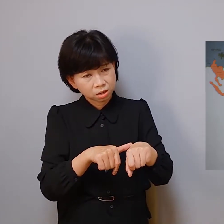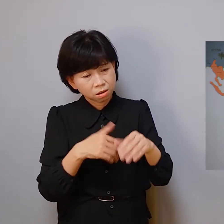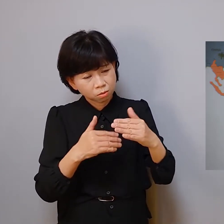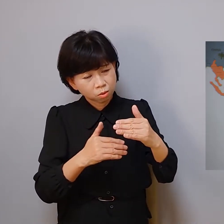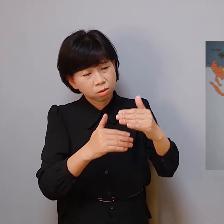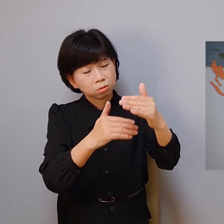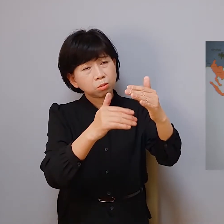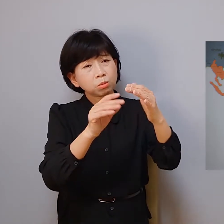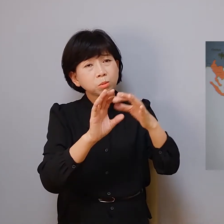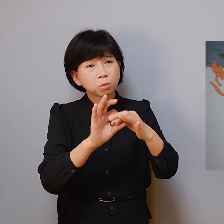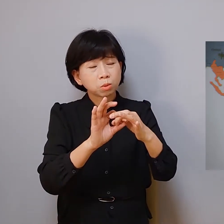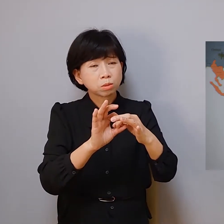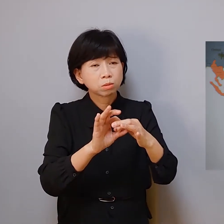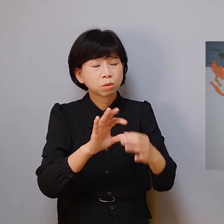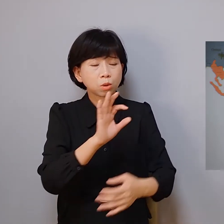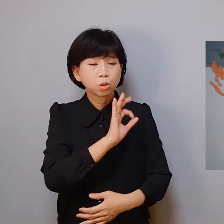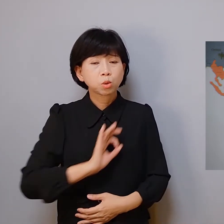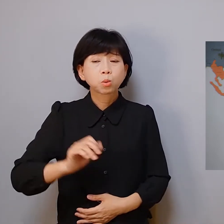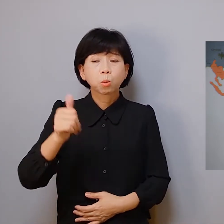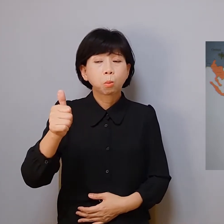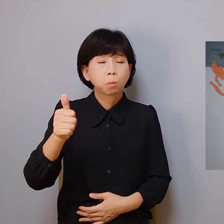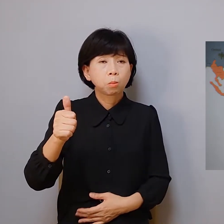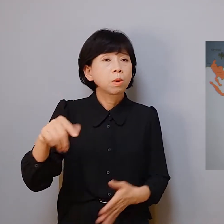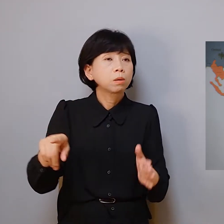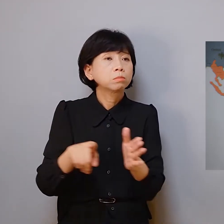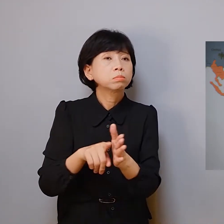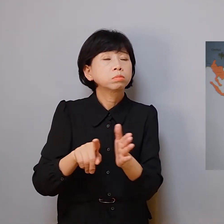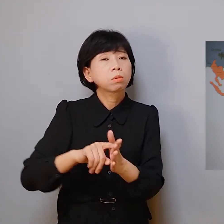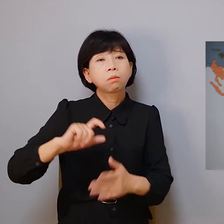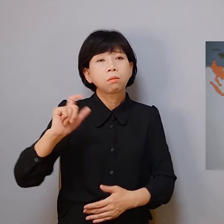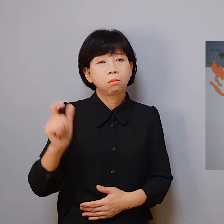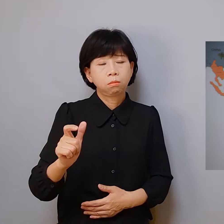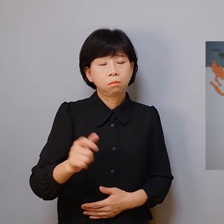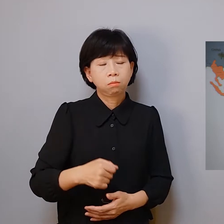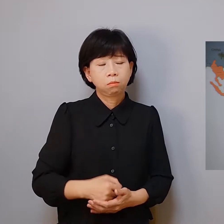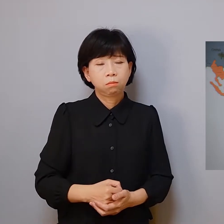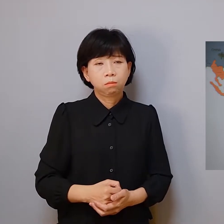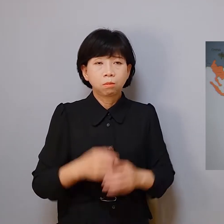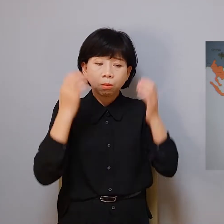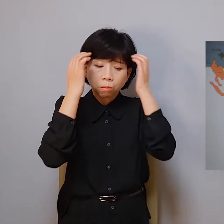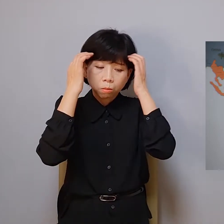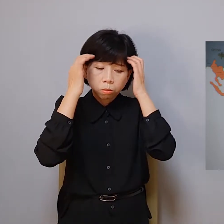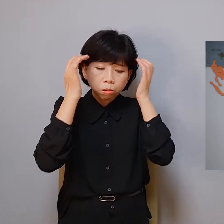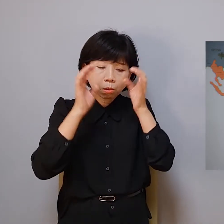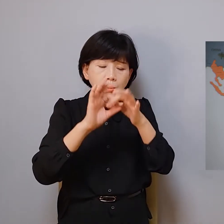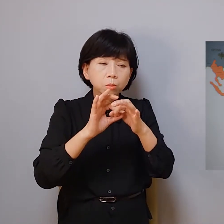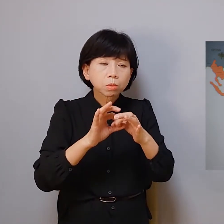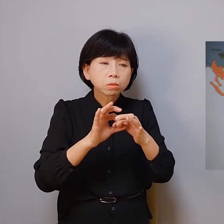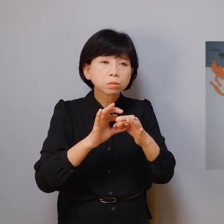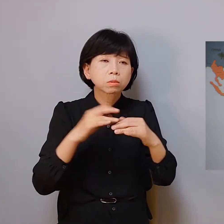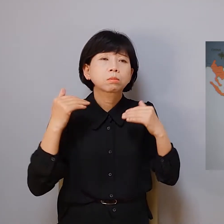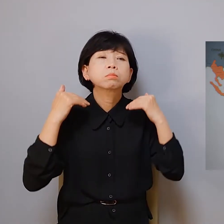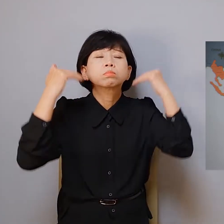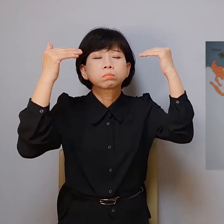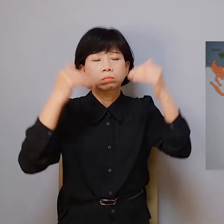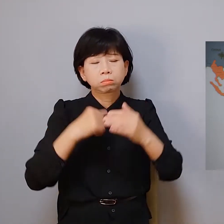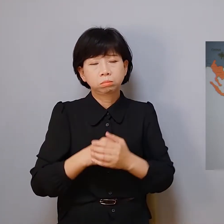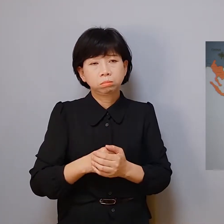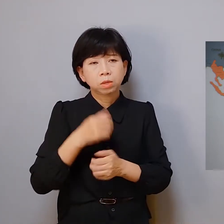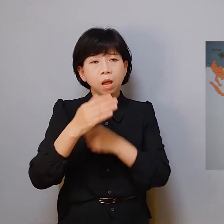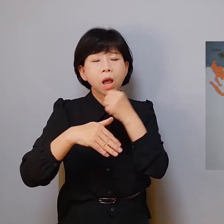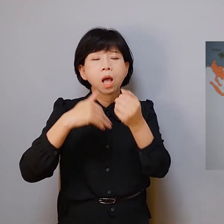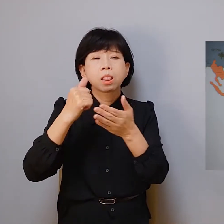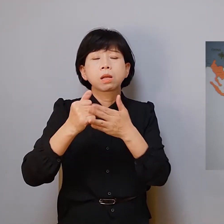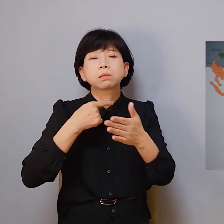욥의 신앙이 깊어집니다. 온갖 고난을 통해 성숙해지며 하나님을